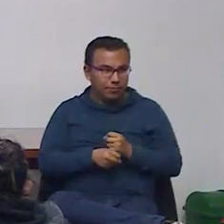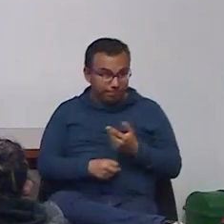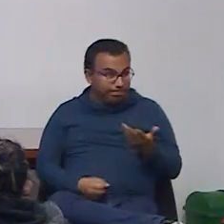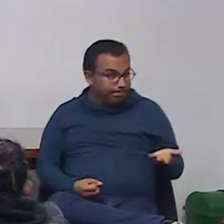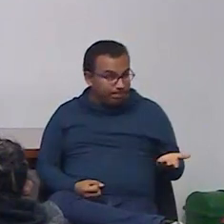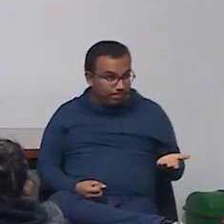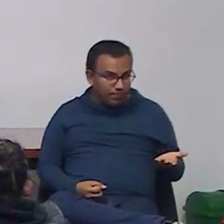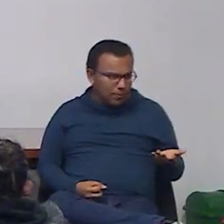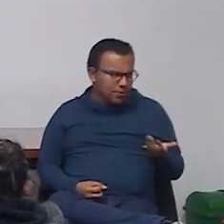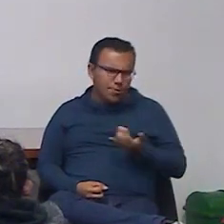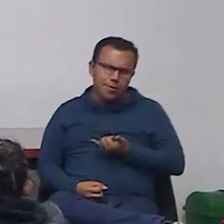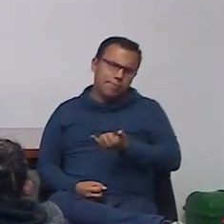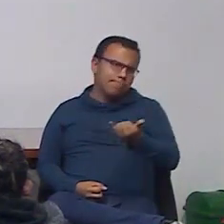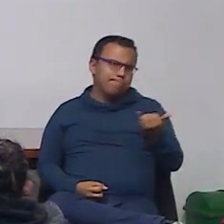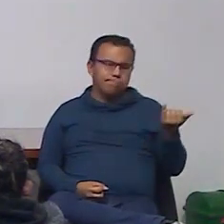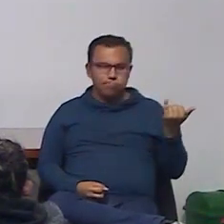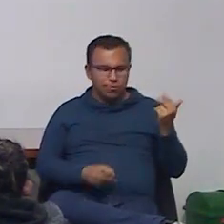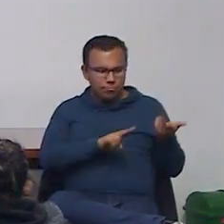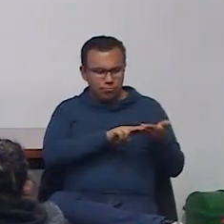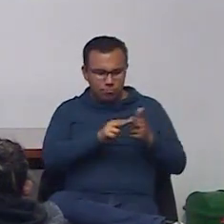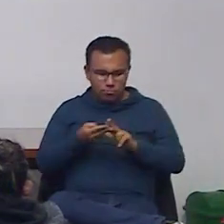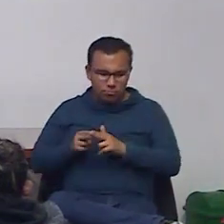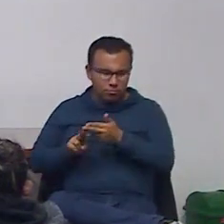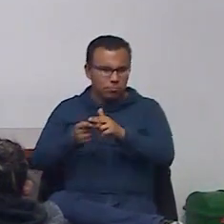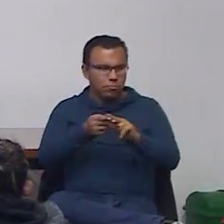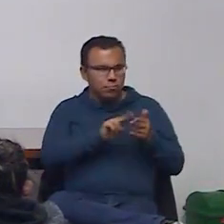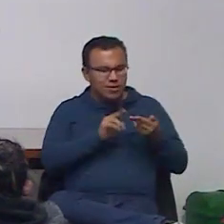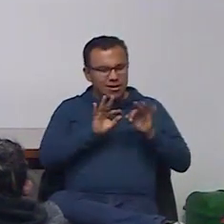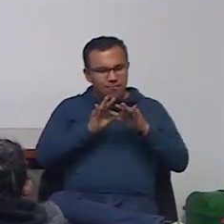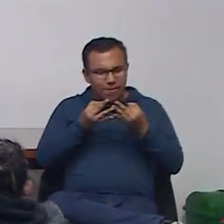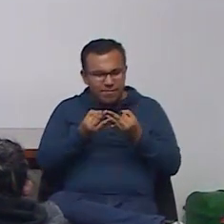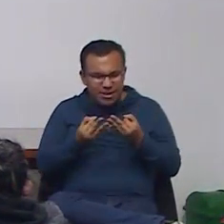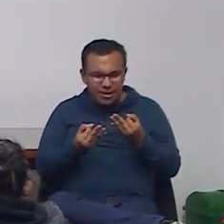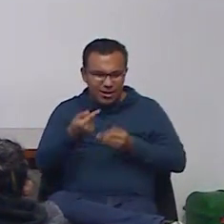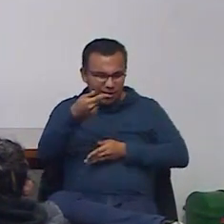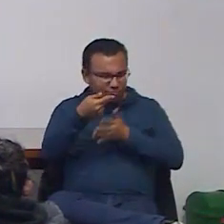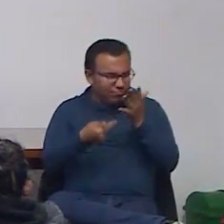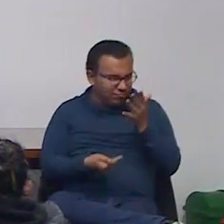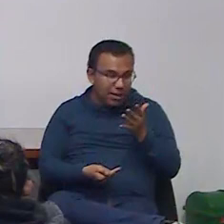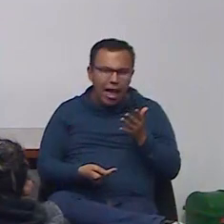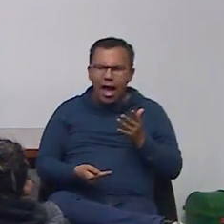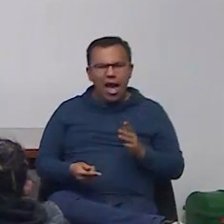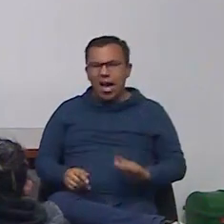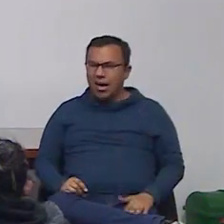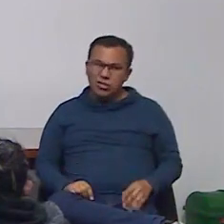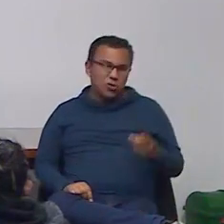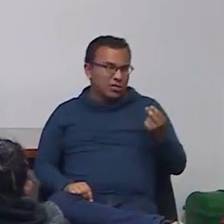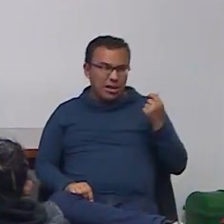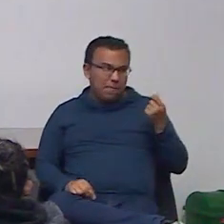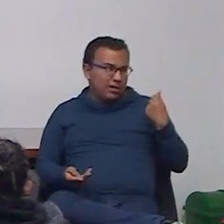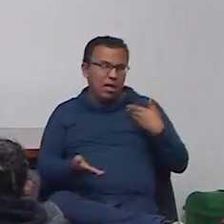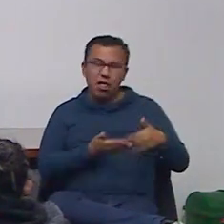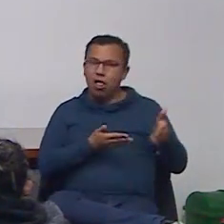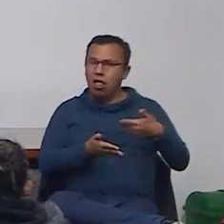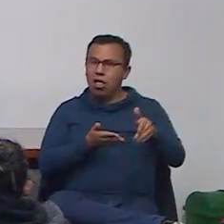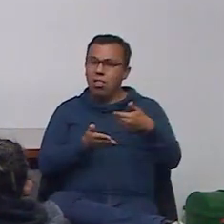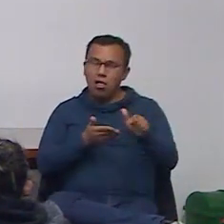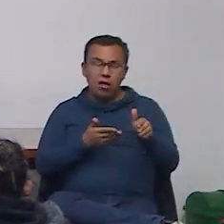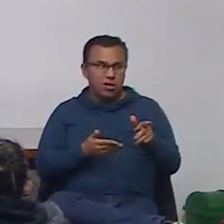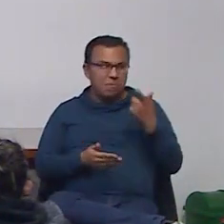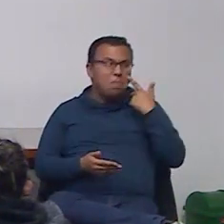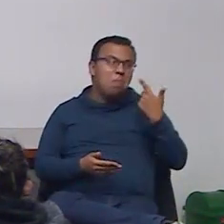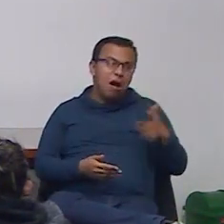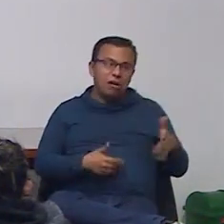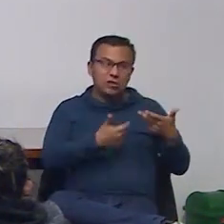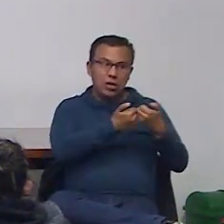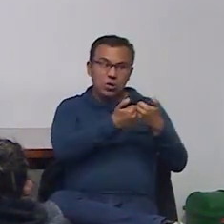pues muchas cosas están correlacionadas con el tema de familia entonces es que no es que él se gasta la plata Entonces se consiguió una noviecita